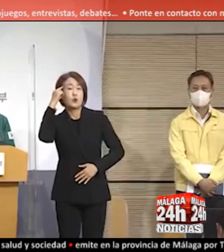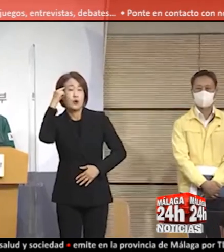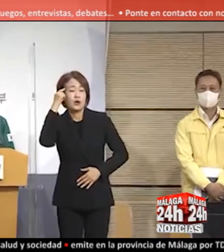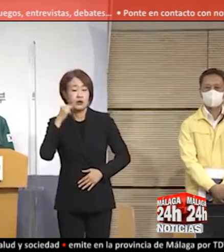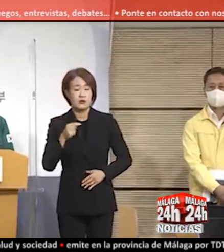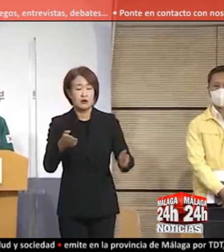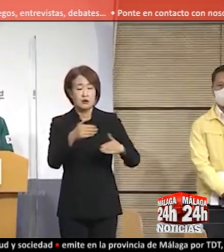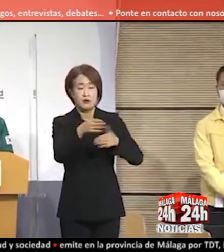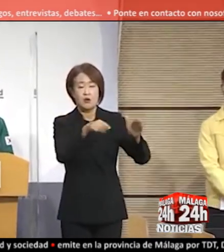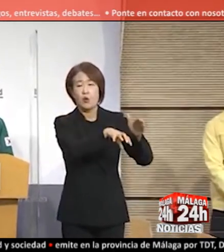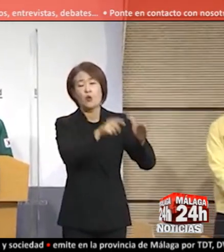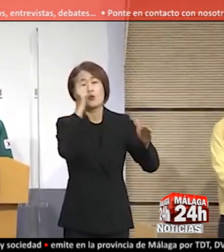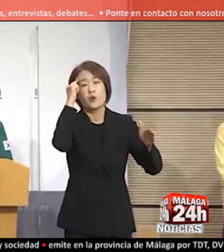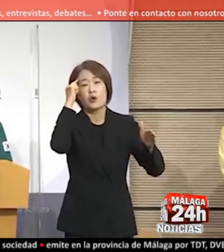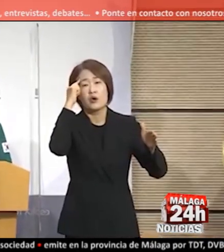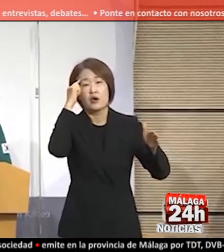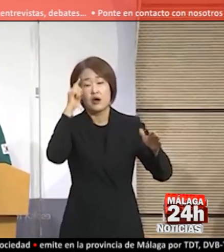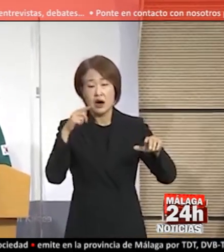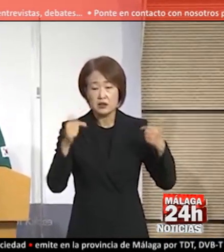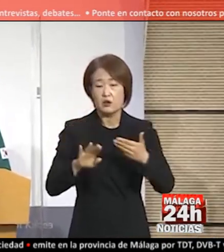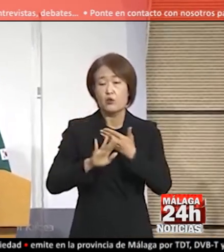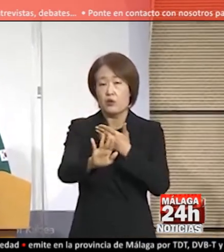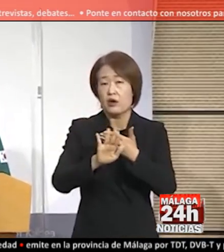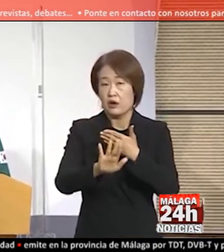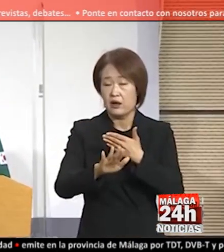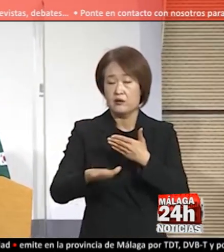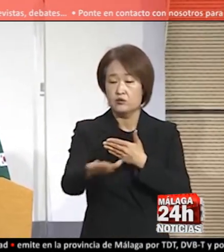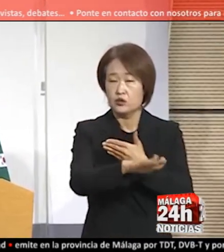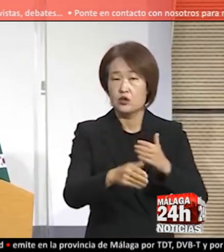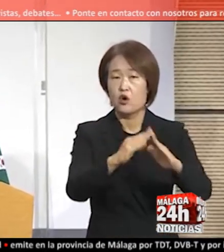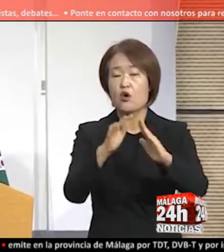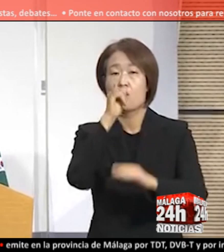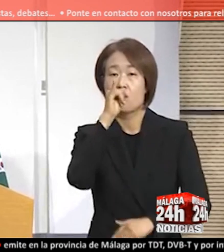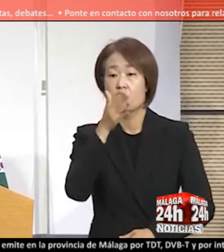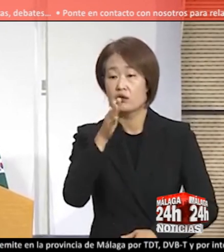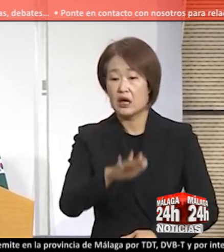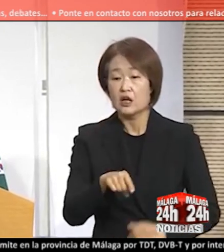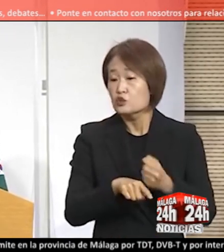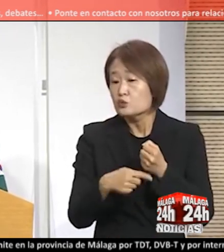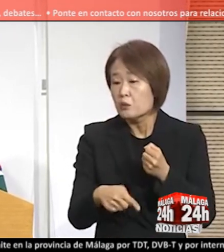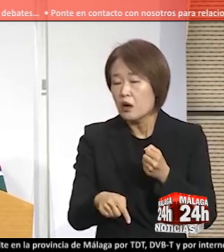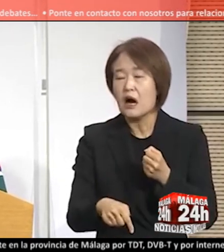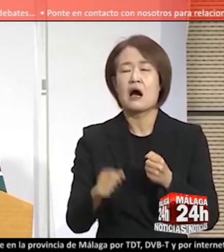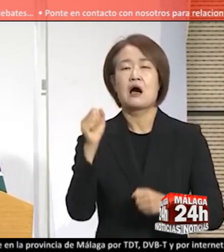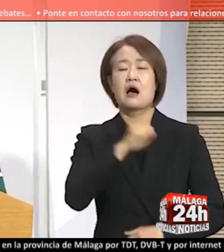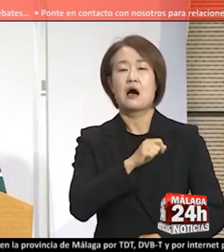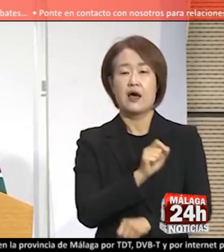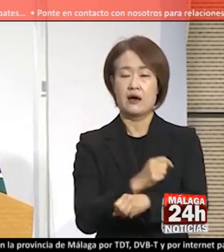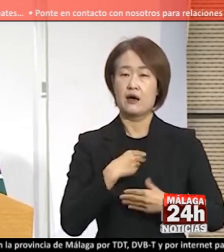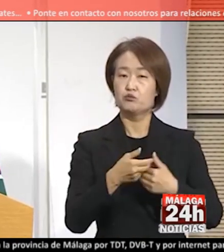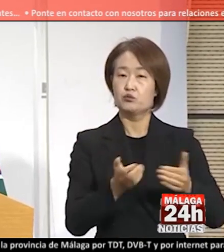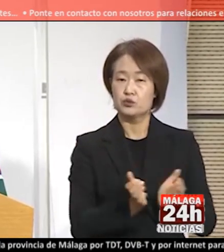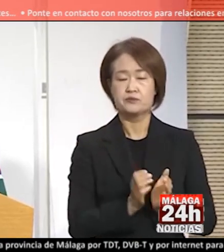podría aumentar dado que 33 heridos se encuentran en estado grave además otras 116 personas